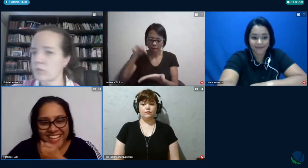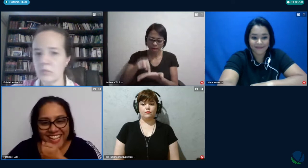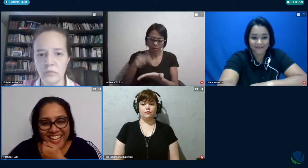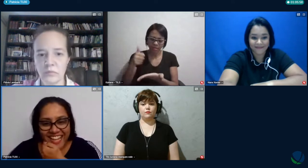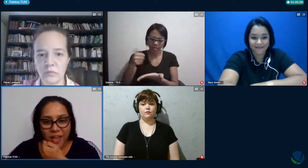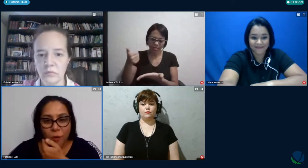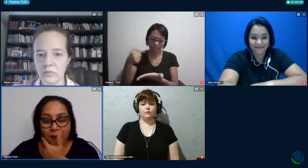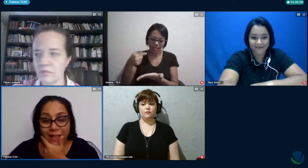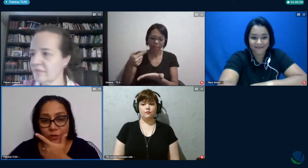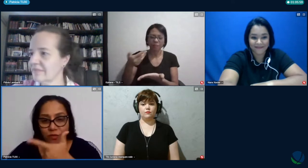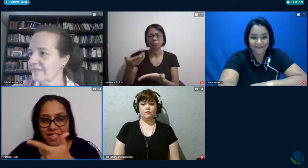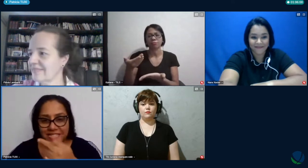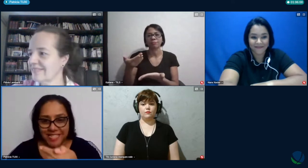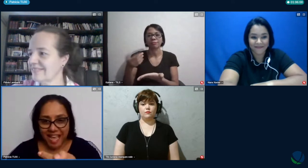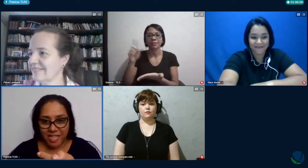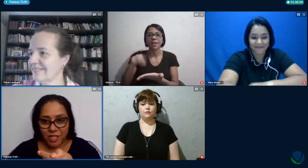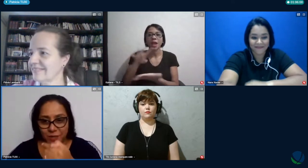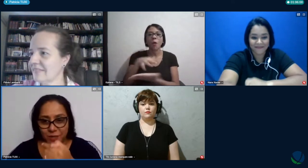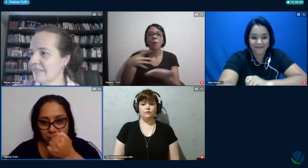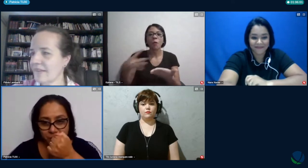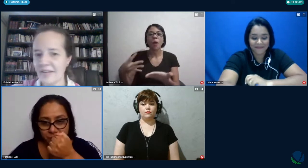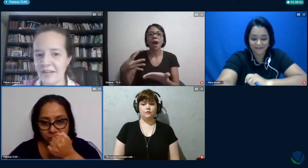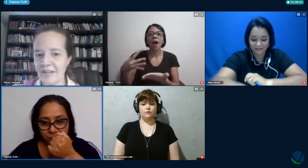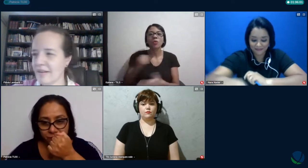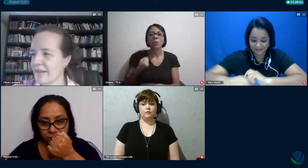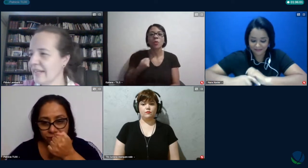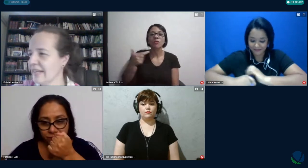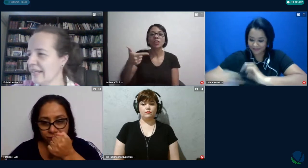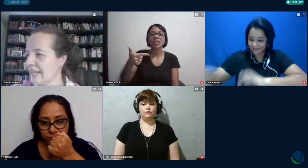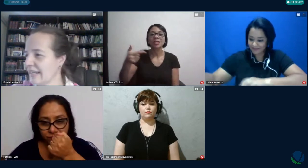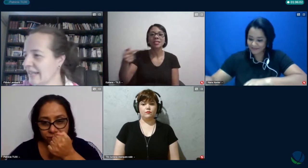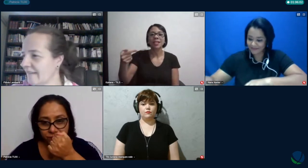117. Que é o quadro 27.